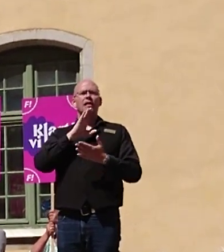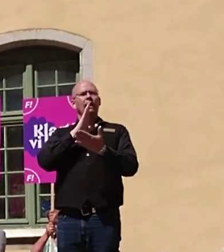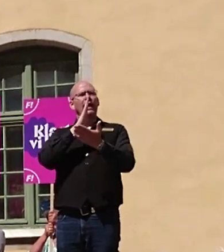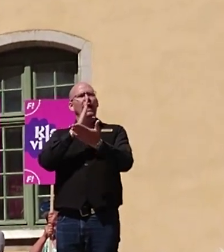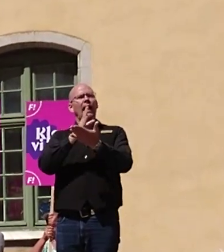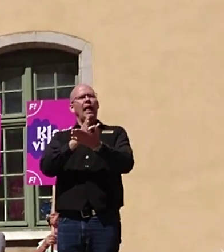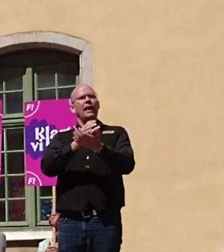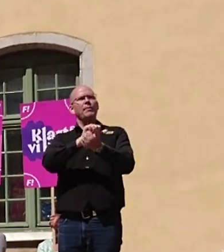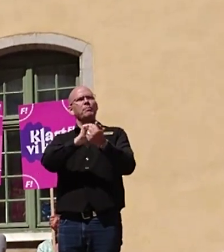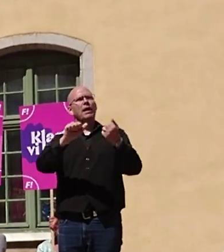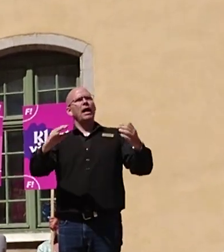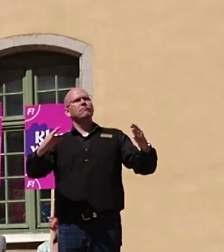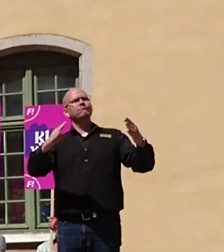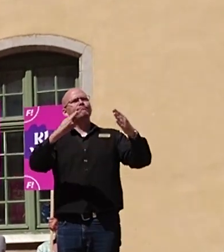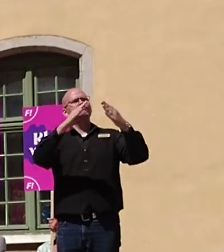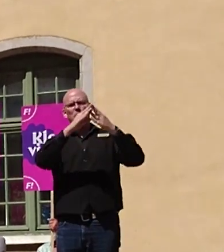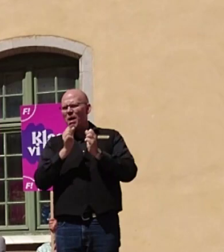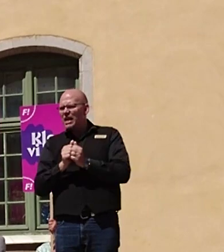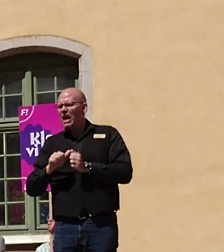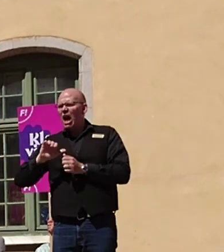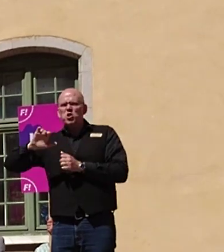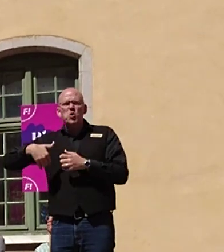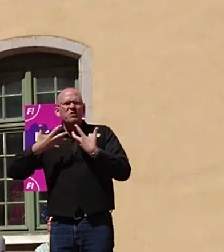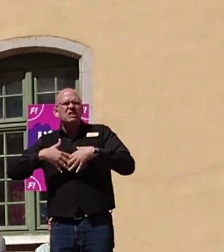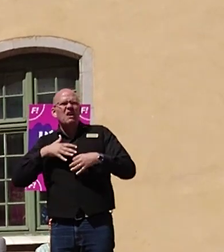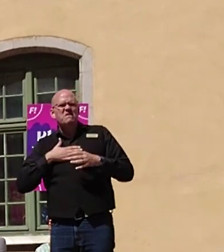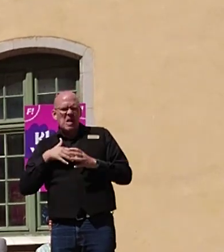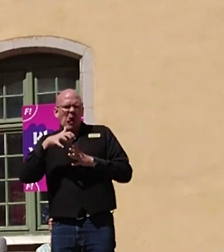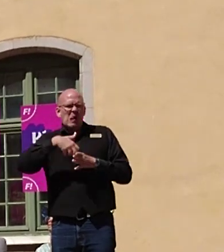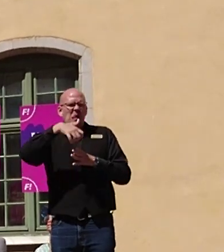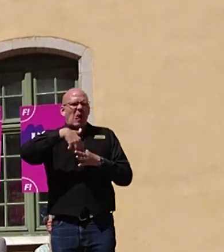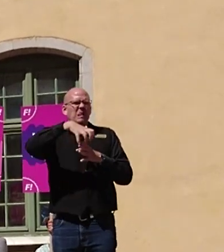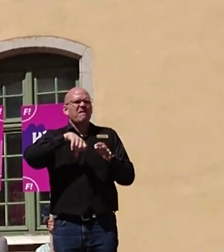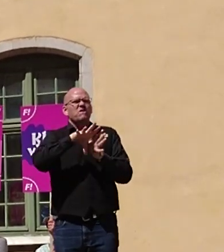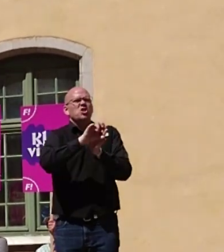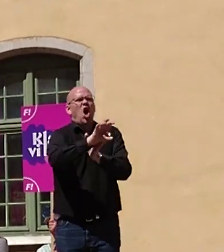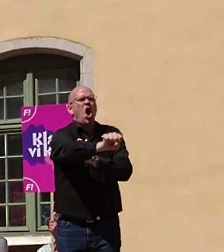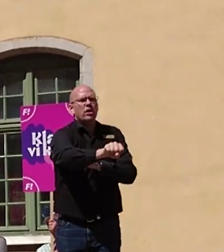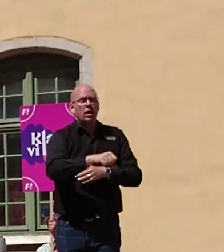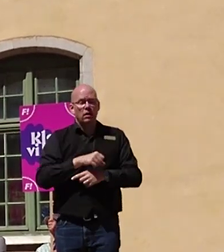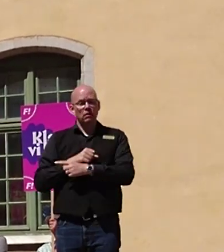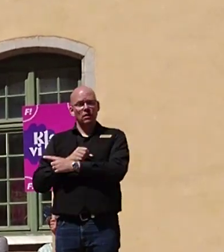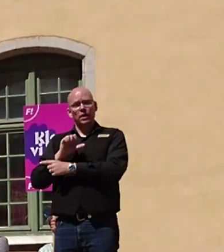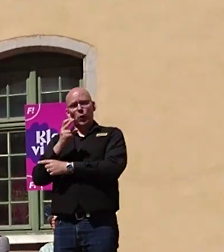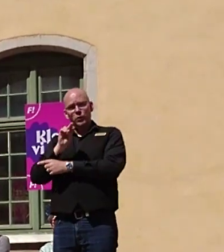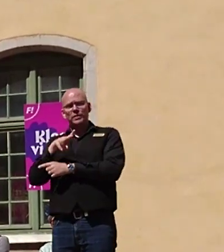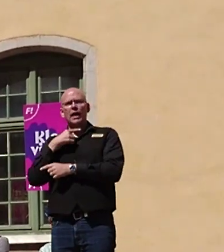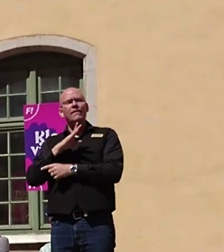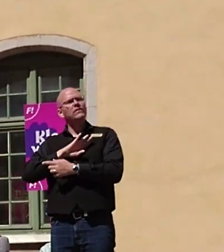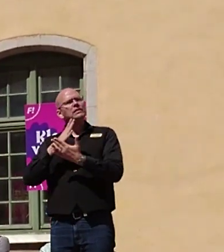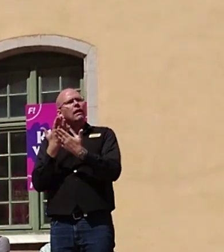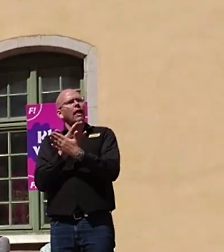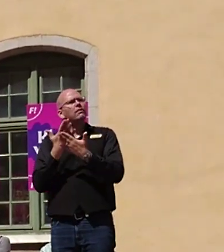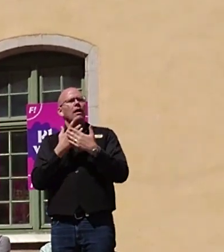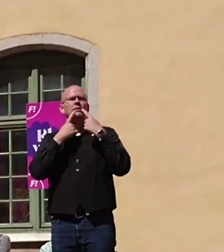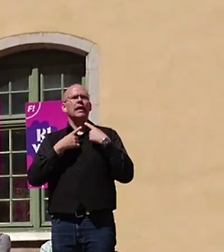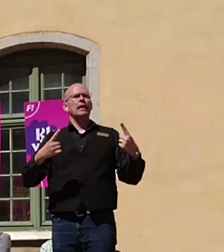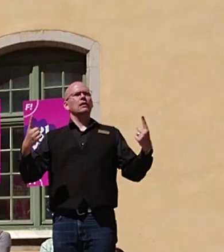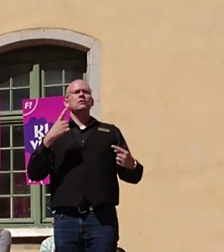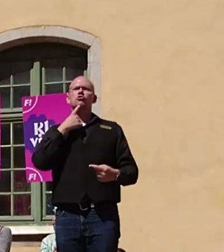som gruvindustrin vill komma och gröpa ur liksom. Och det finns länder som har deklarerat